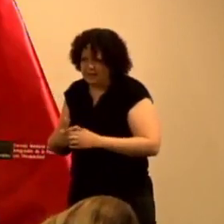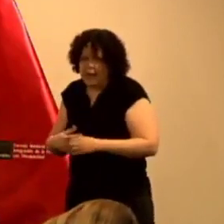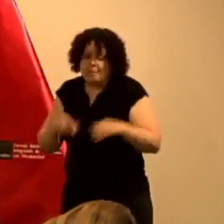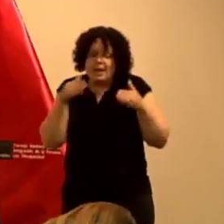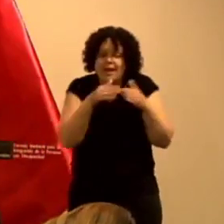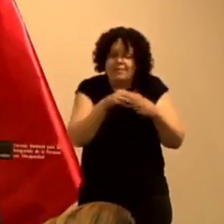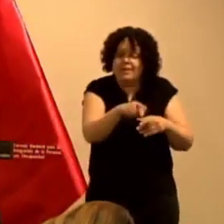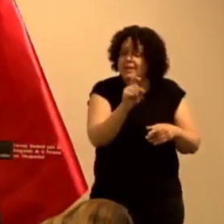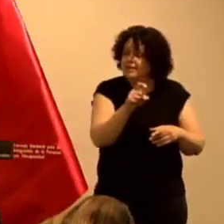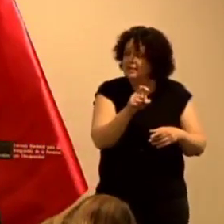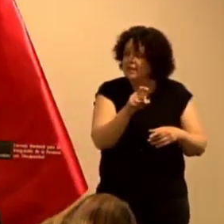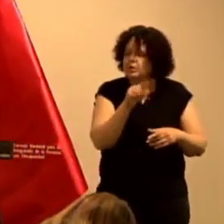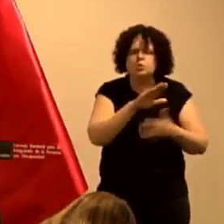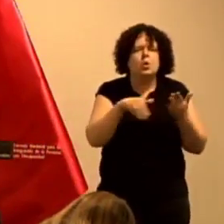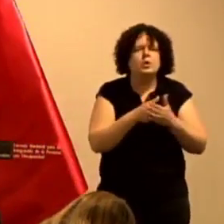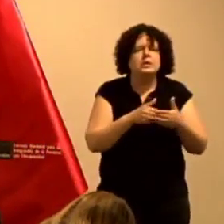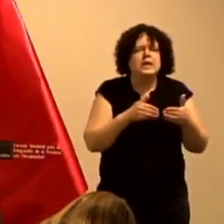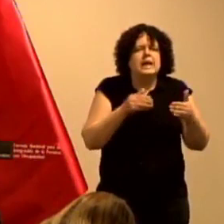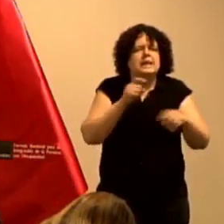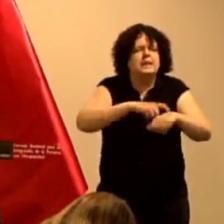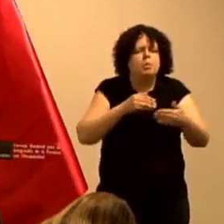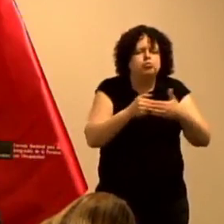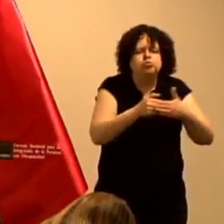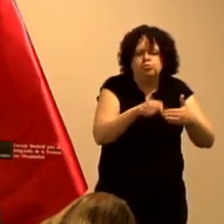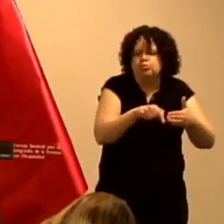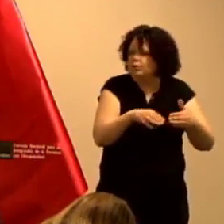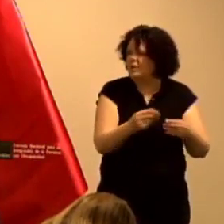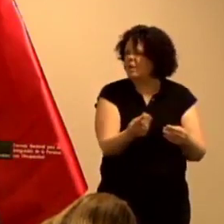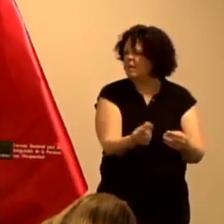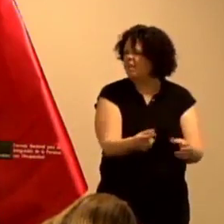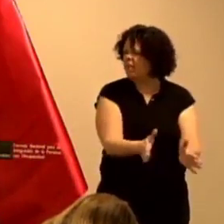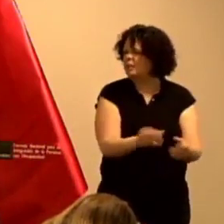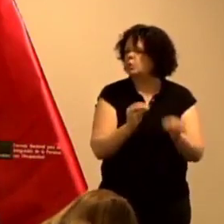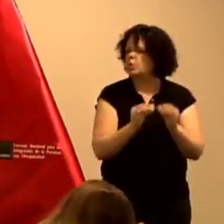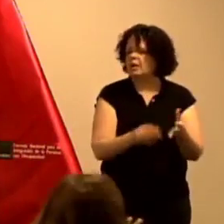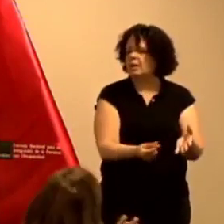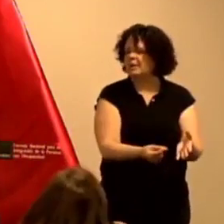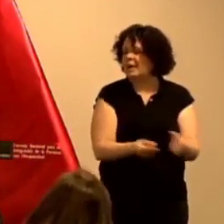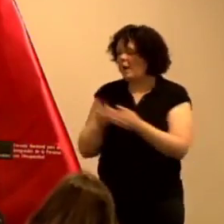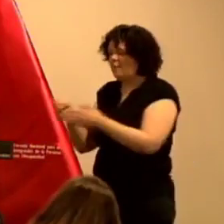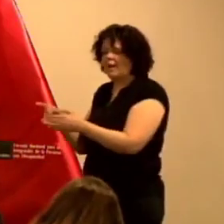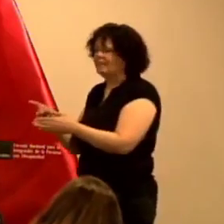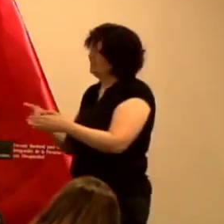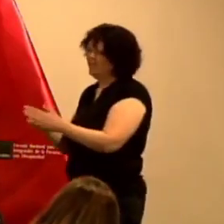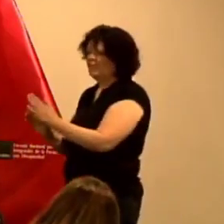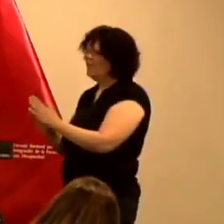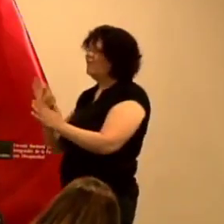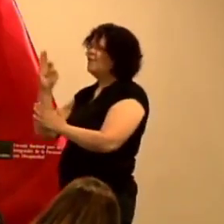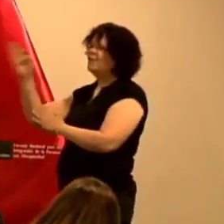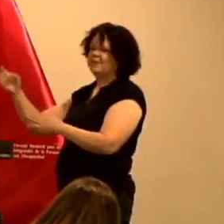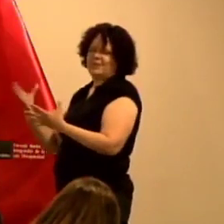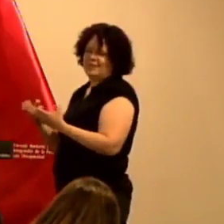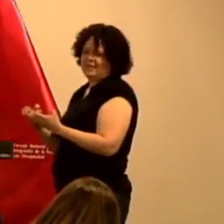de necesidades, las perspectivas a corto plazo, mientras que en el derecho, las perspectivas a largo plazo, vemos no solamente el tema de atender a la niñez, sino sabemos que van a